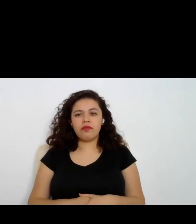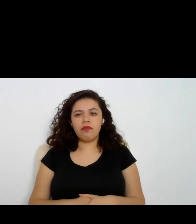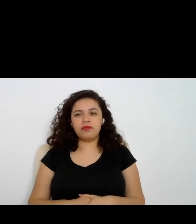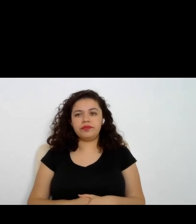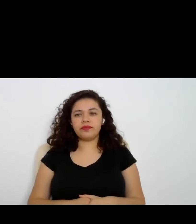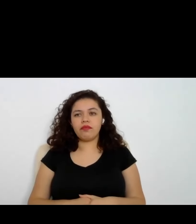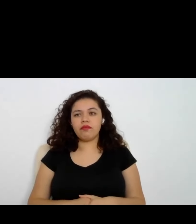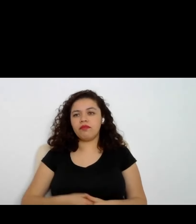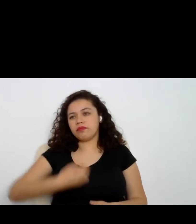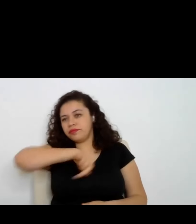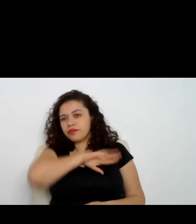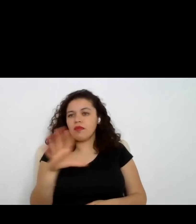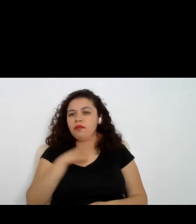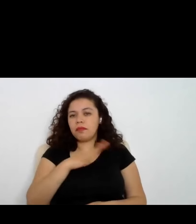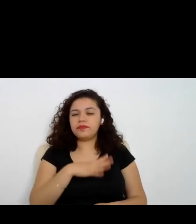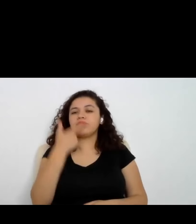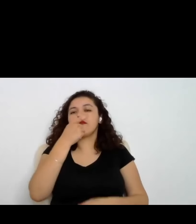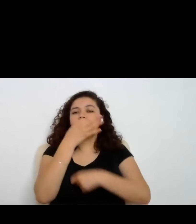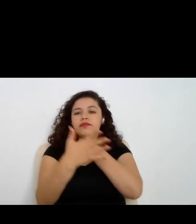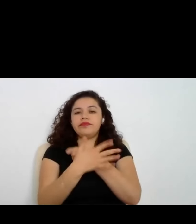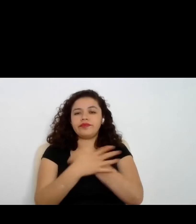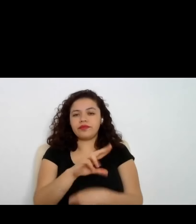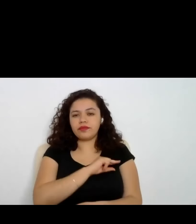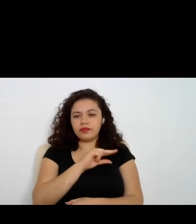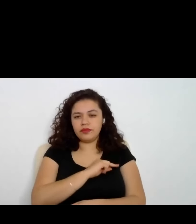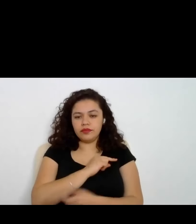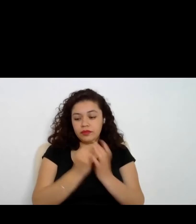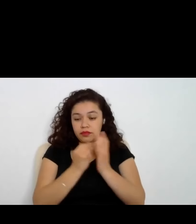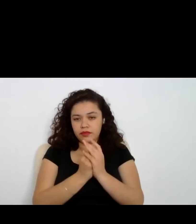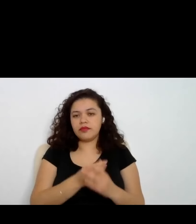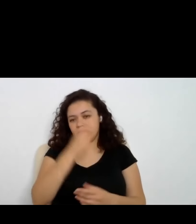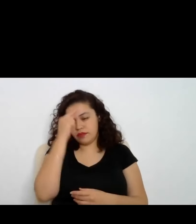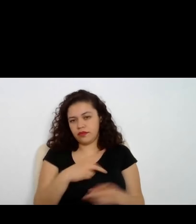tenemos un aviso de privacidad para candidatos